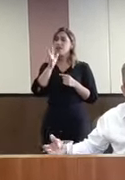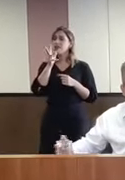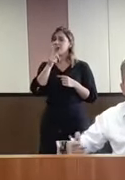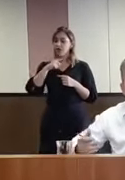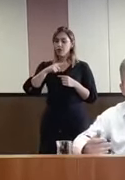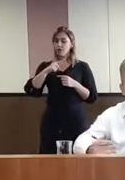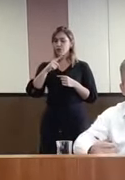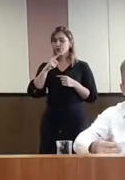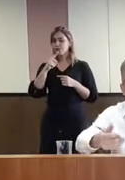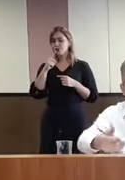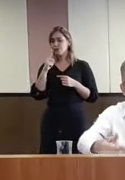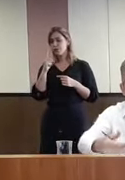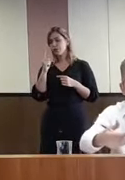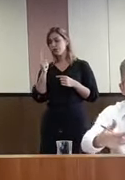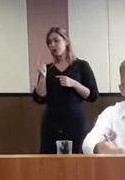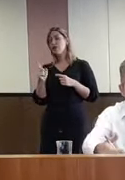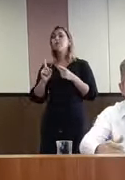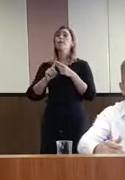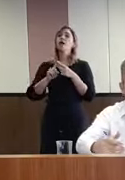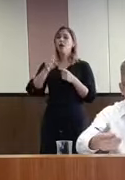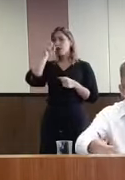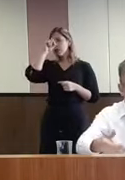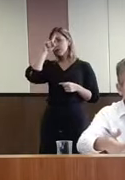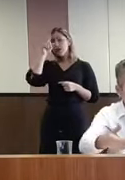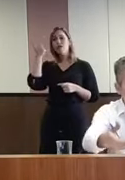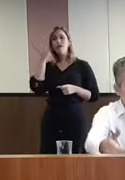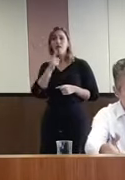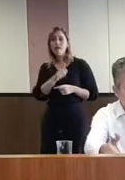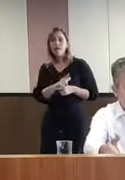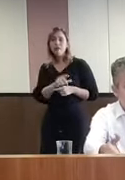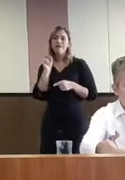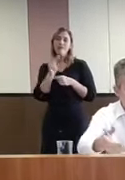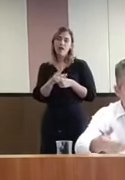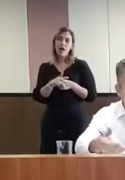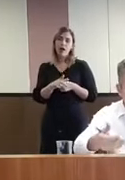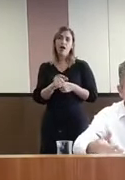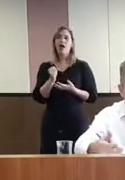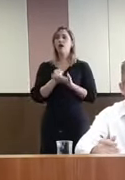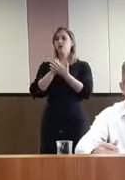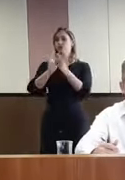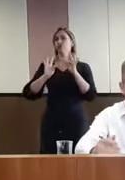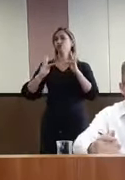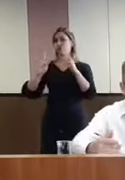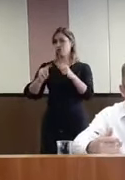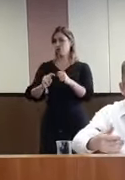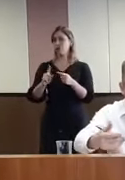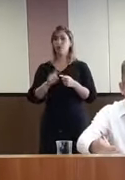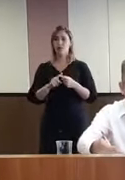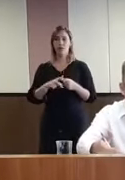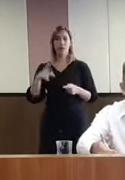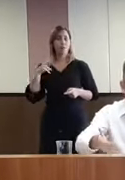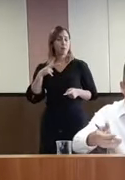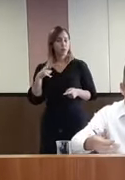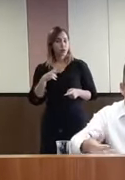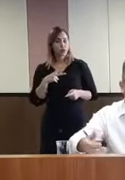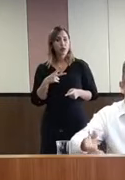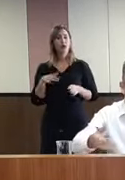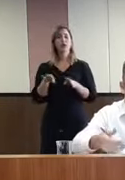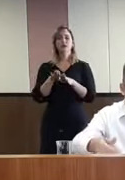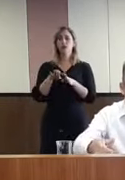de saúde terá perfeitas condições, público e privado, porque muita gente, né, que vai ser contaminada